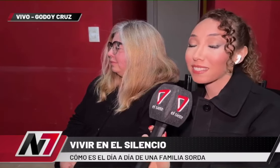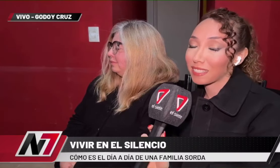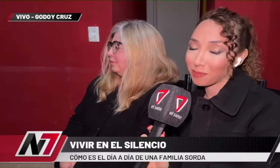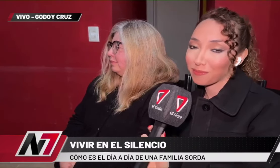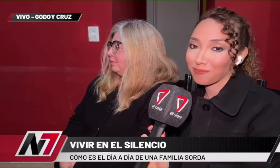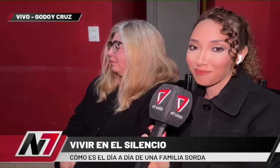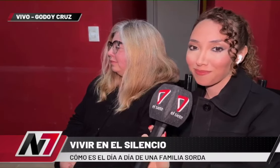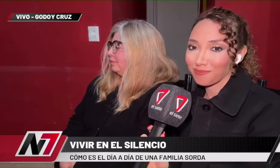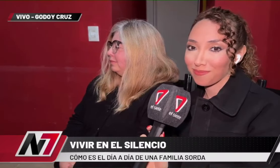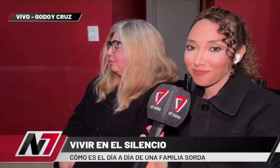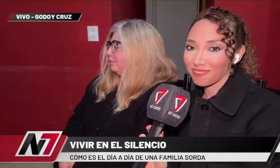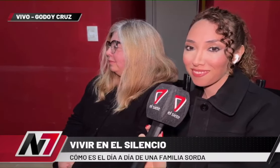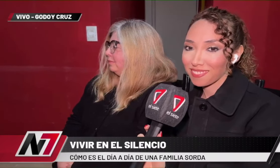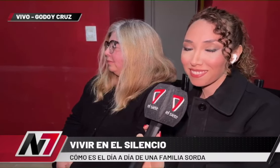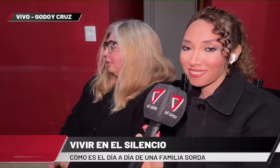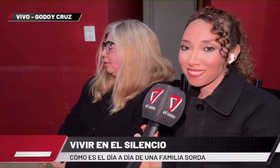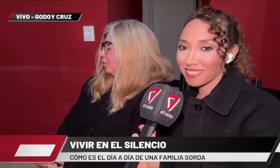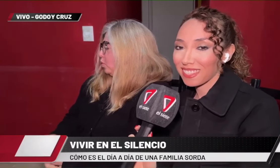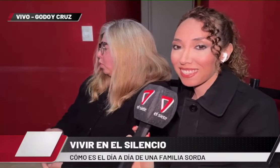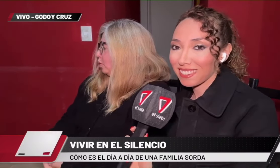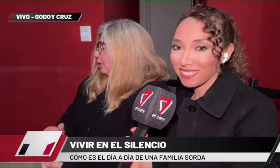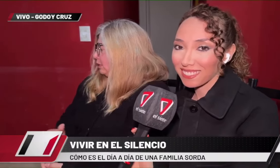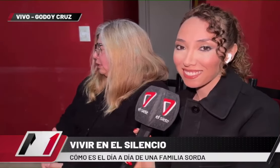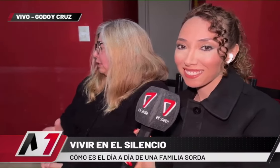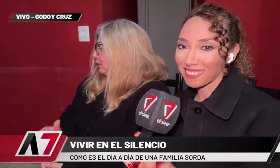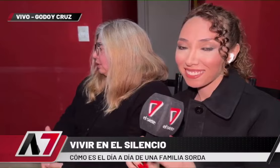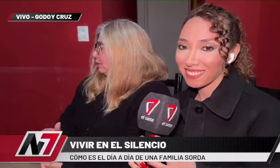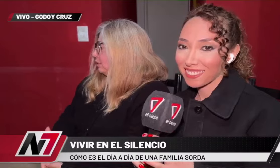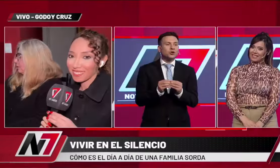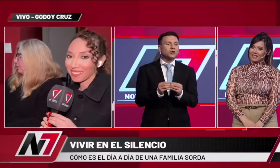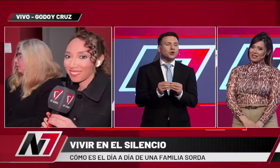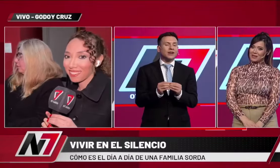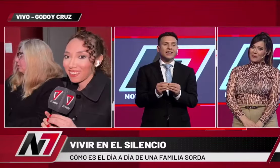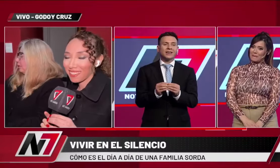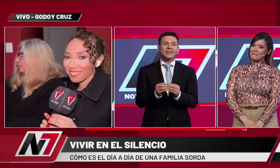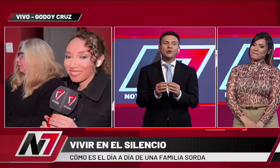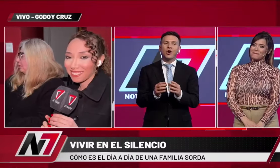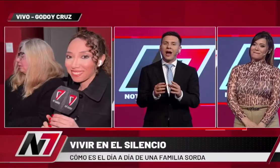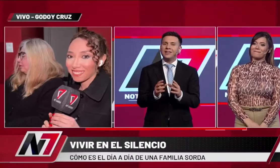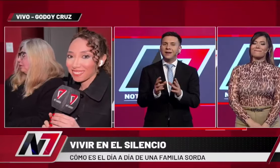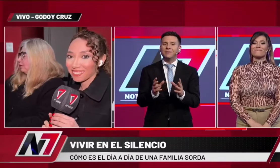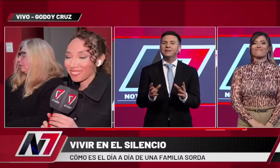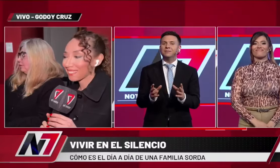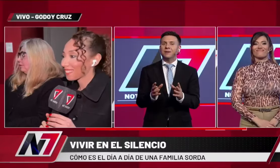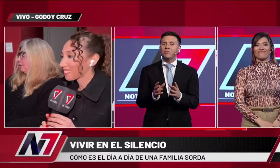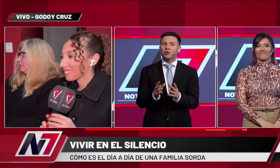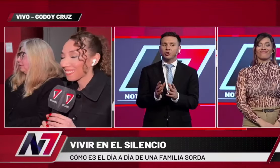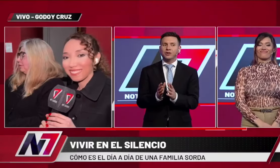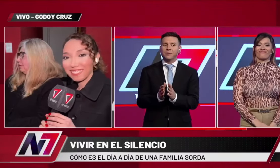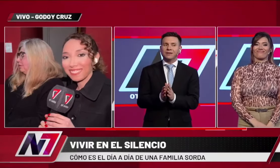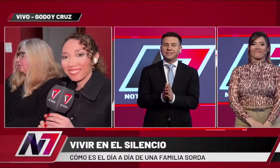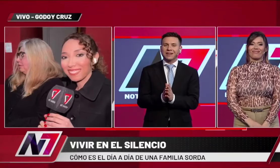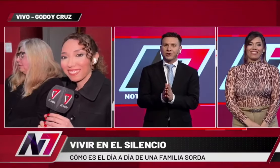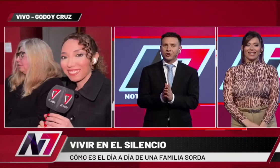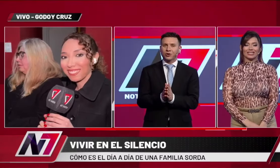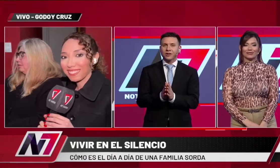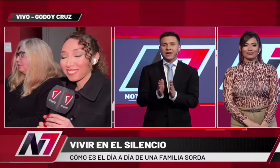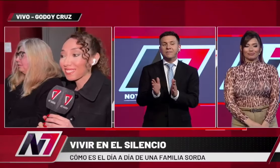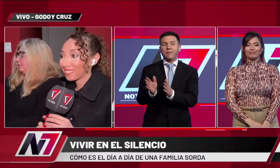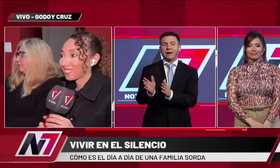aprenderlo, hay que incorporarlo en la mayor medida posible. Pero lo vi hacer tantos gestos con la cara que dije, bueno, ahí también va un montón del mensaje, ¿o no? Es, más